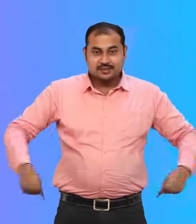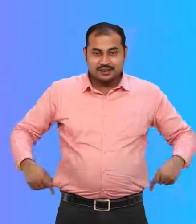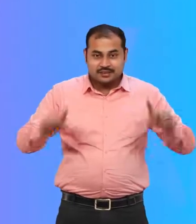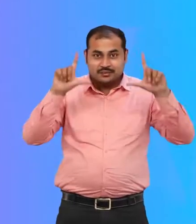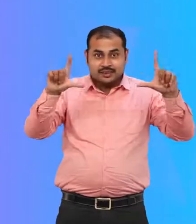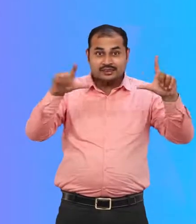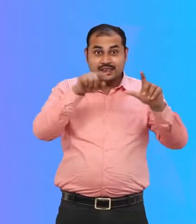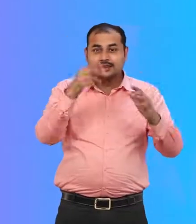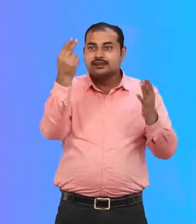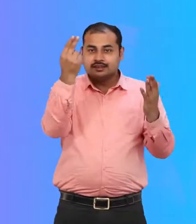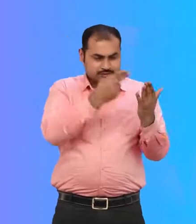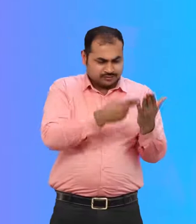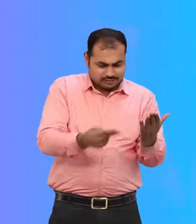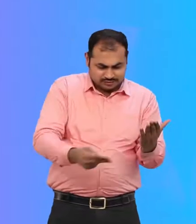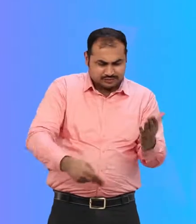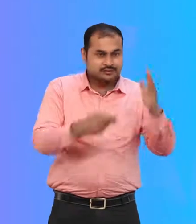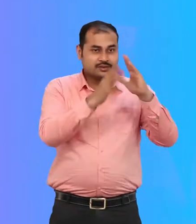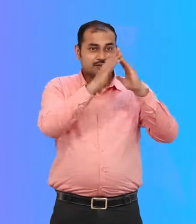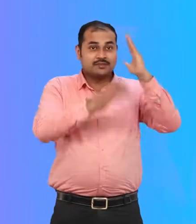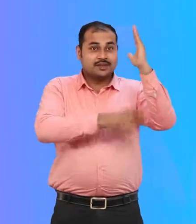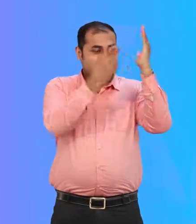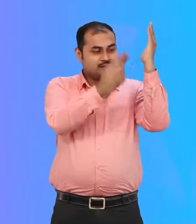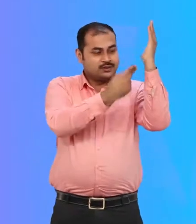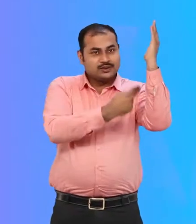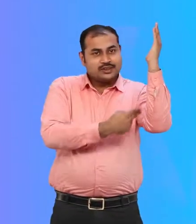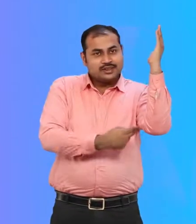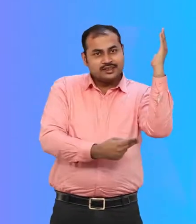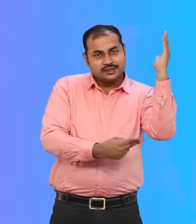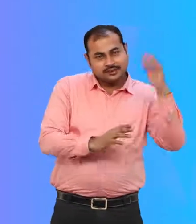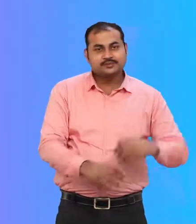ए व्हीलचेयर का चित्र बना है झाल